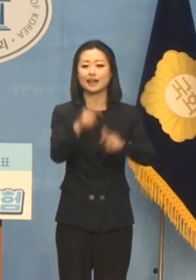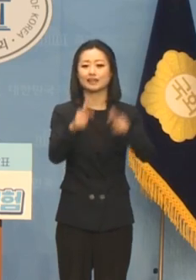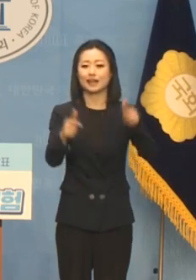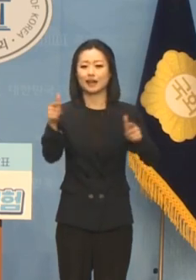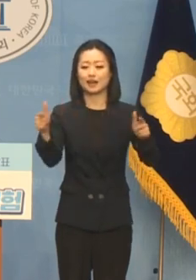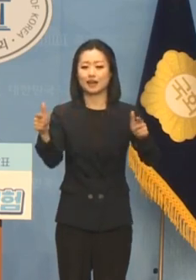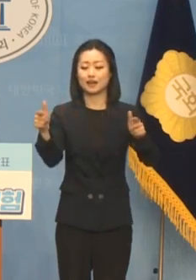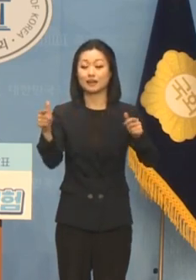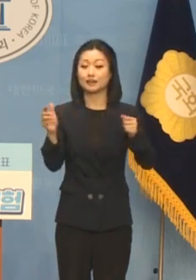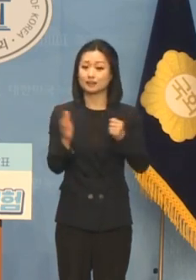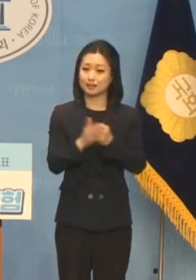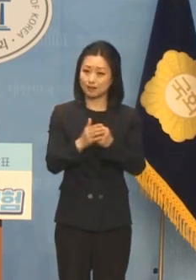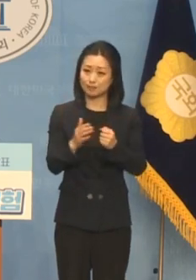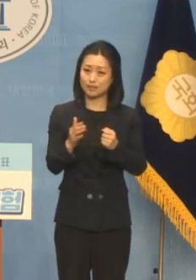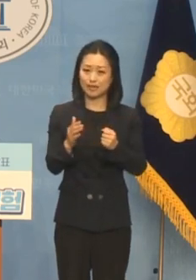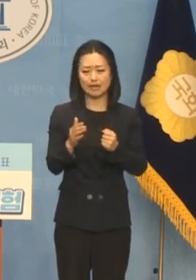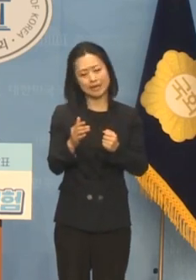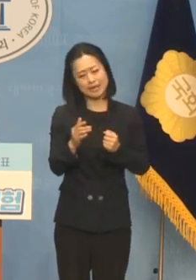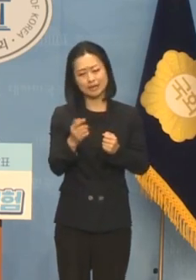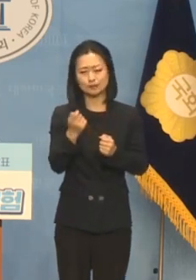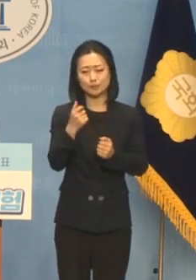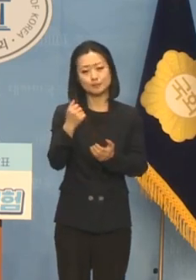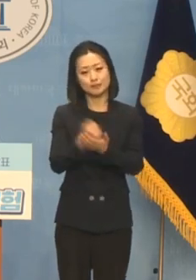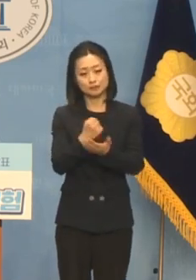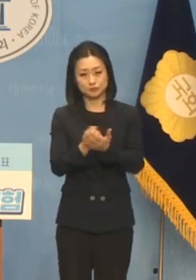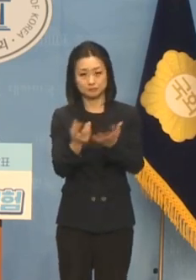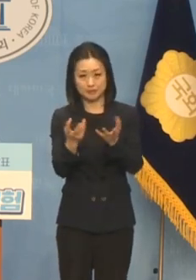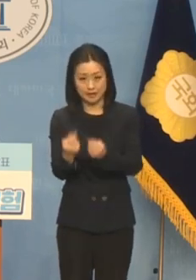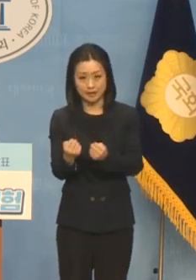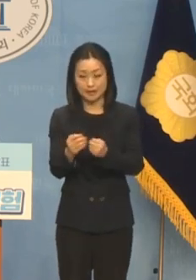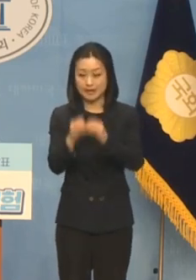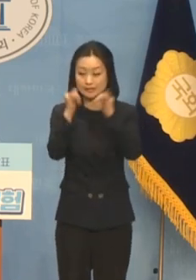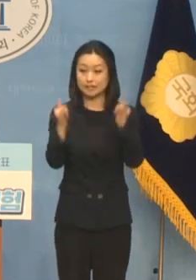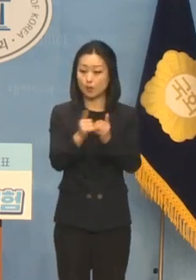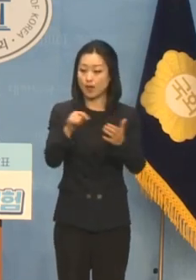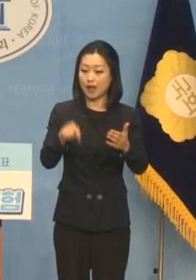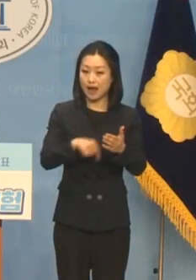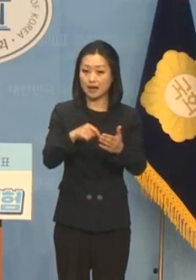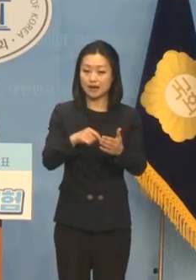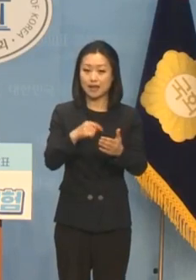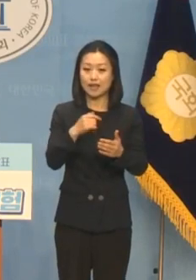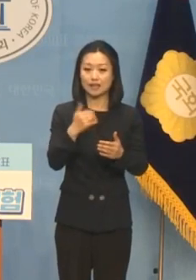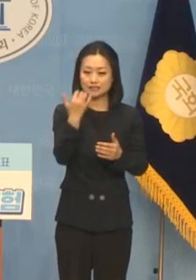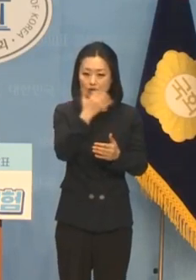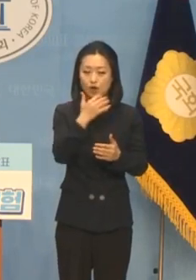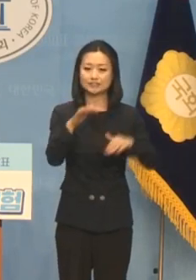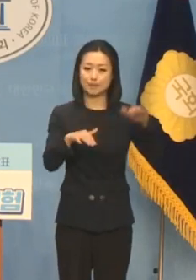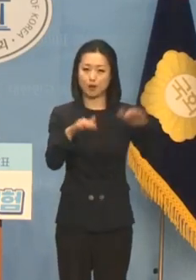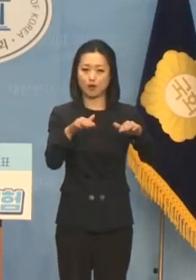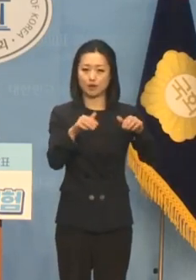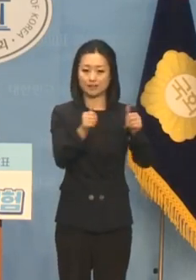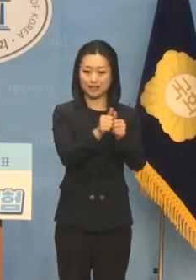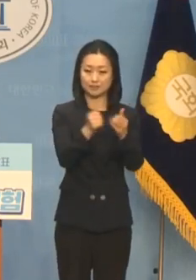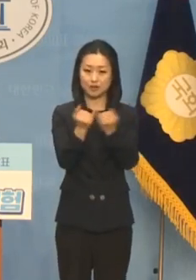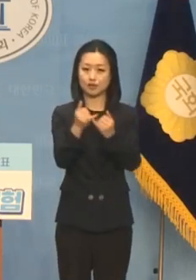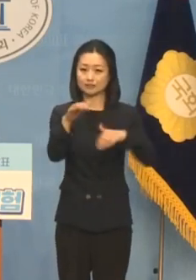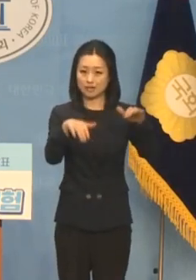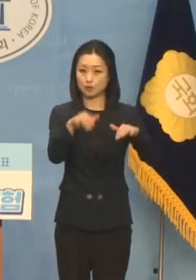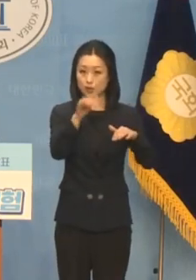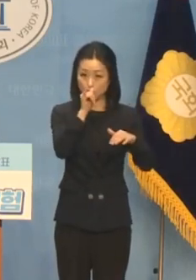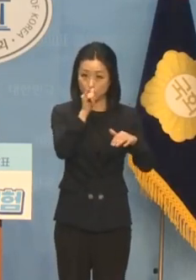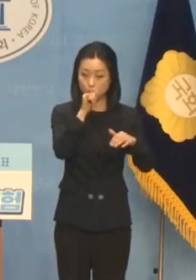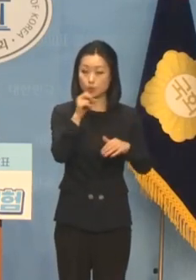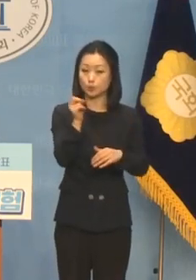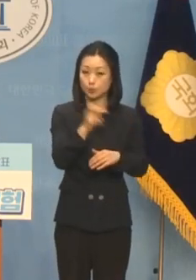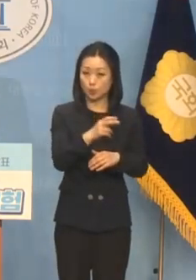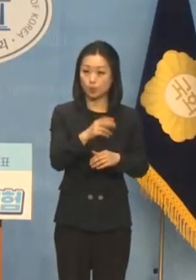매우 역진적인 제도로 변질돼 가고 있습니다. 우리 사회에 만연한 성차별적 구조는 성별 격차로 이어지고 있고